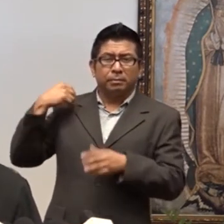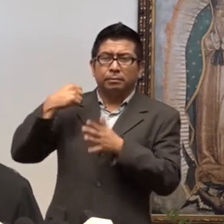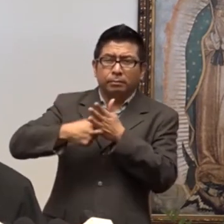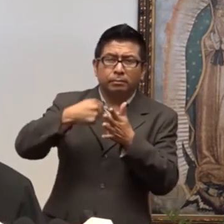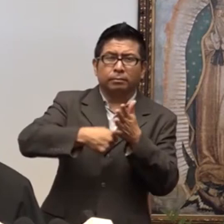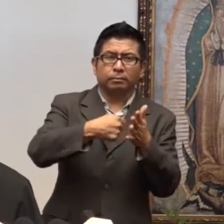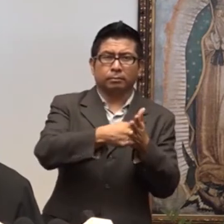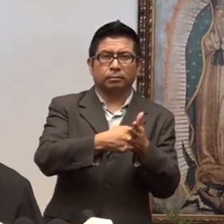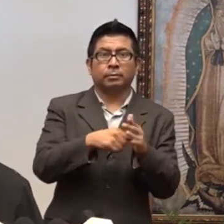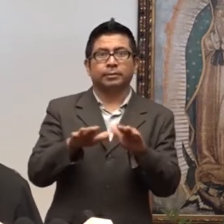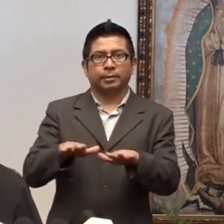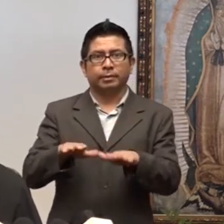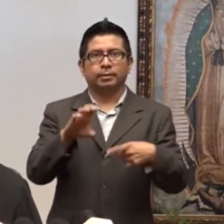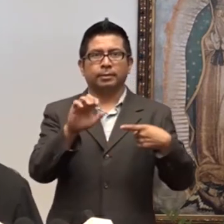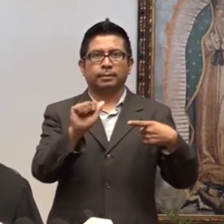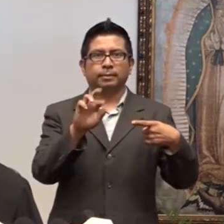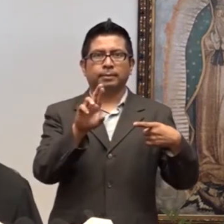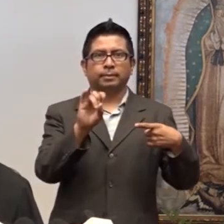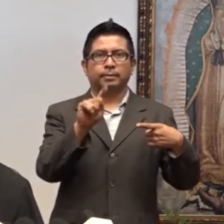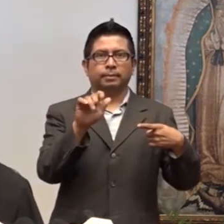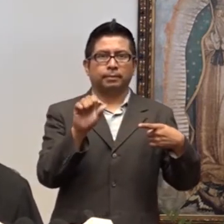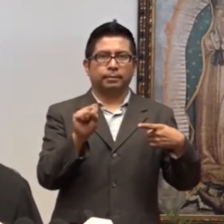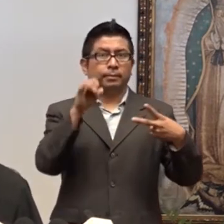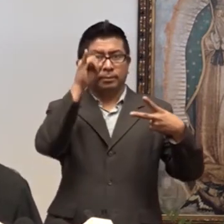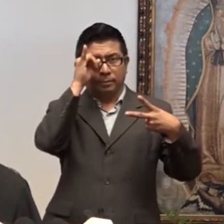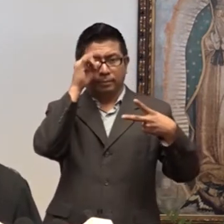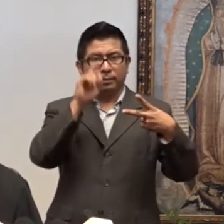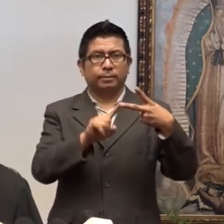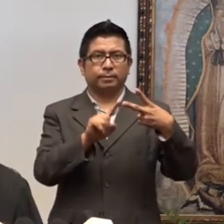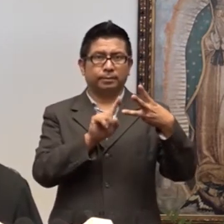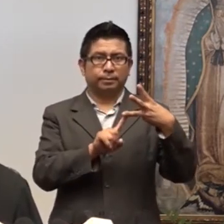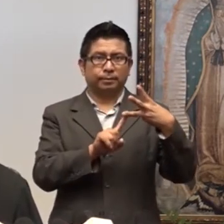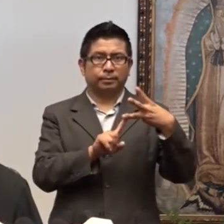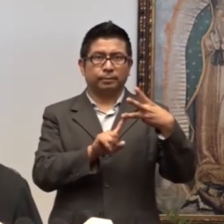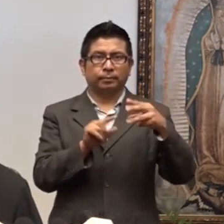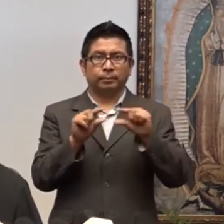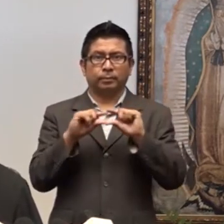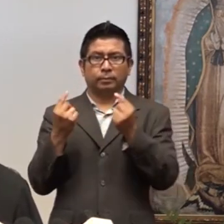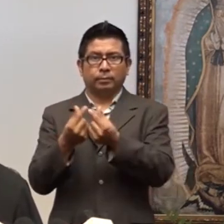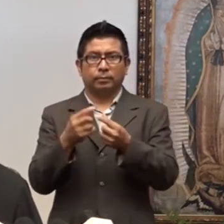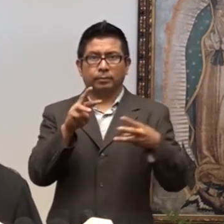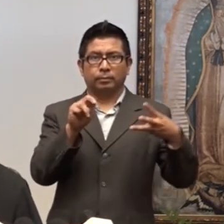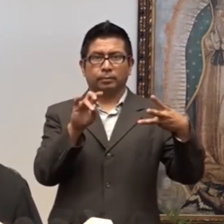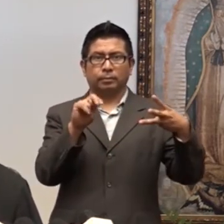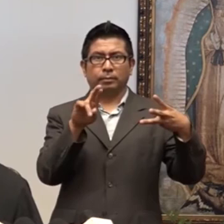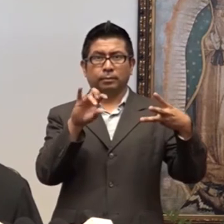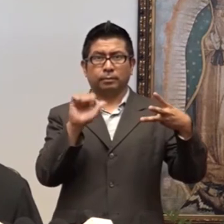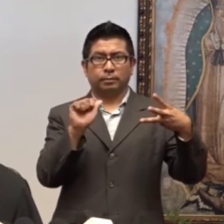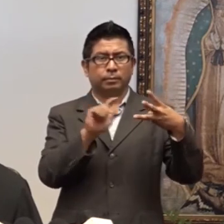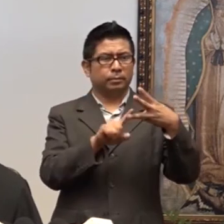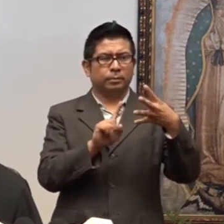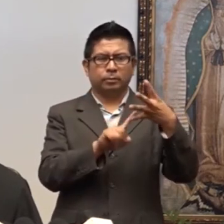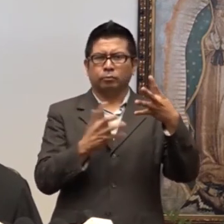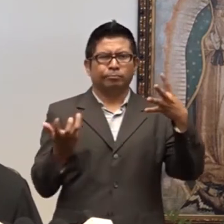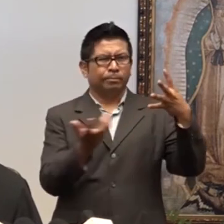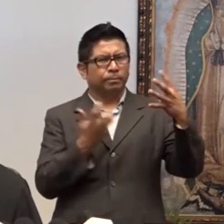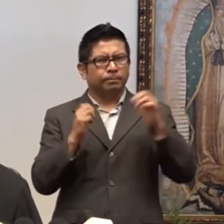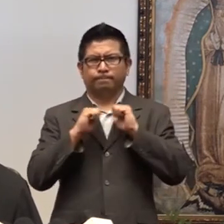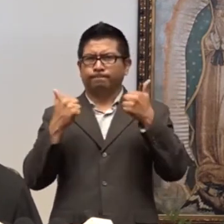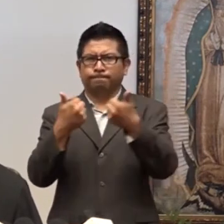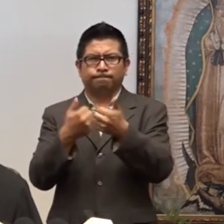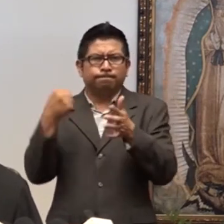agradezco a cáritas a la uca a la mesa de minería a todas las asociaciones